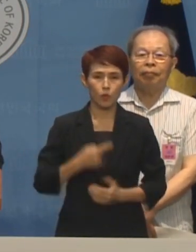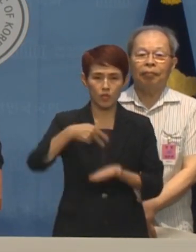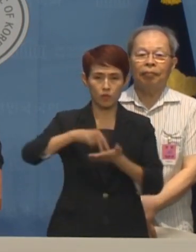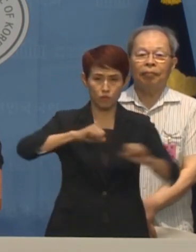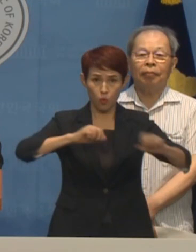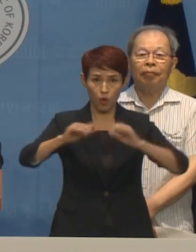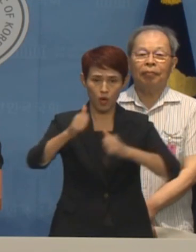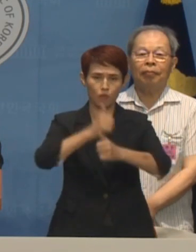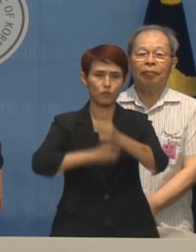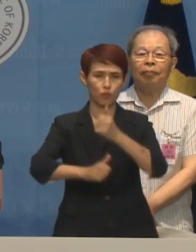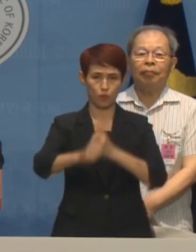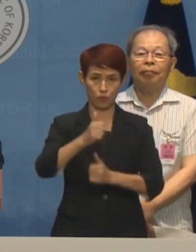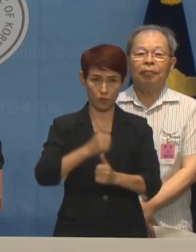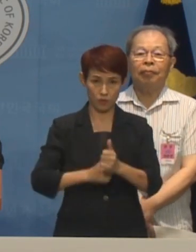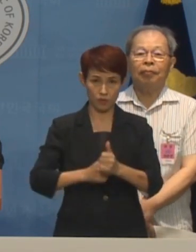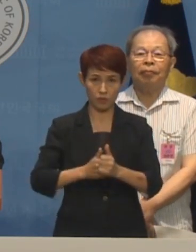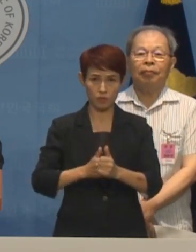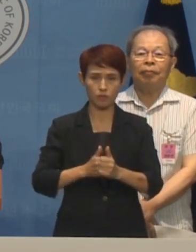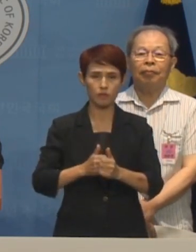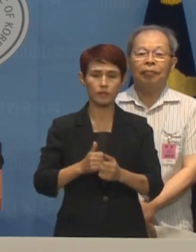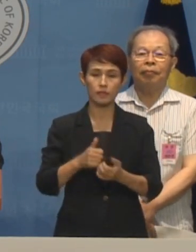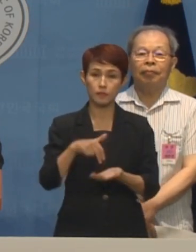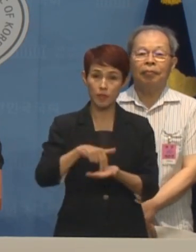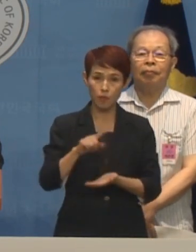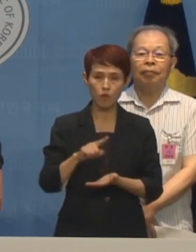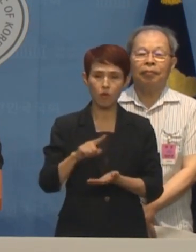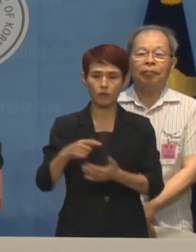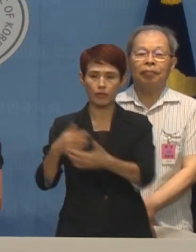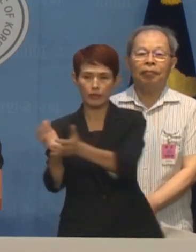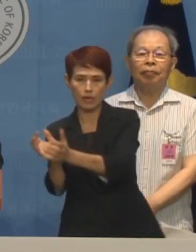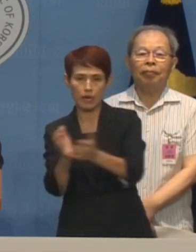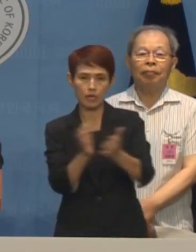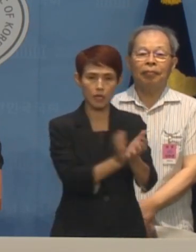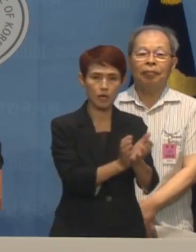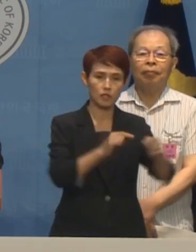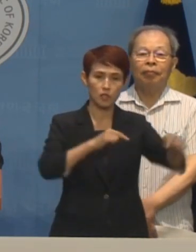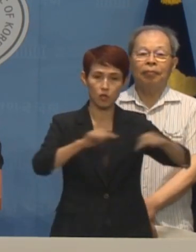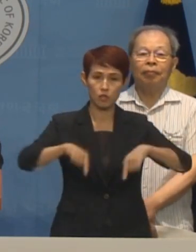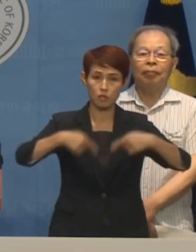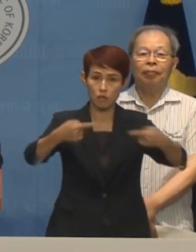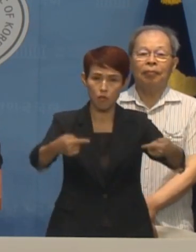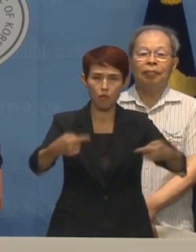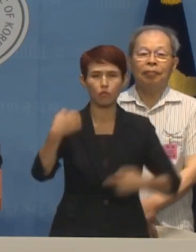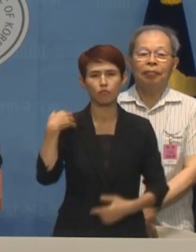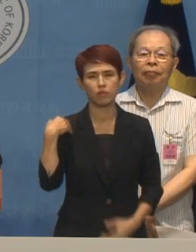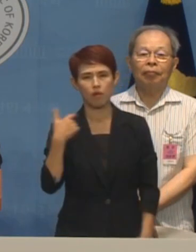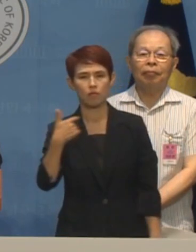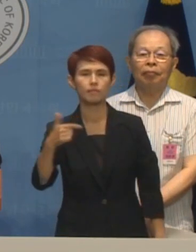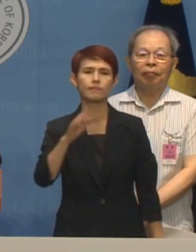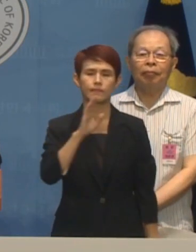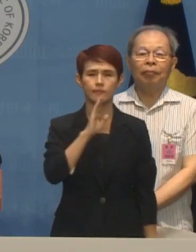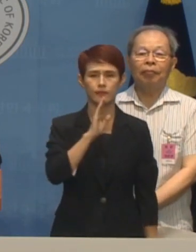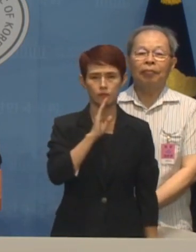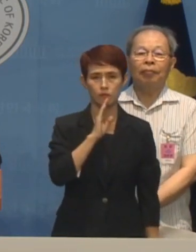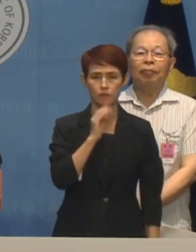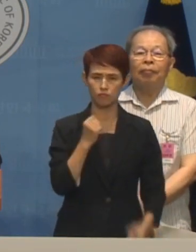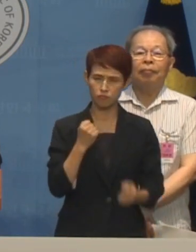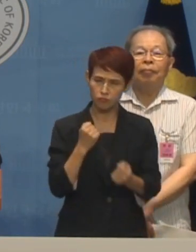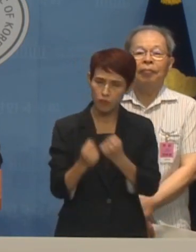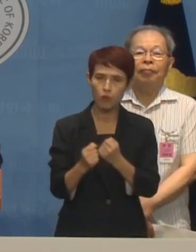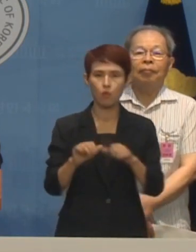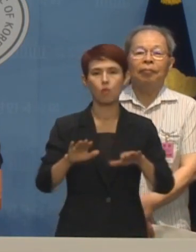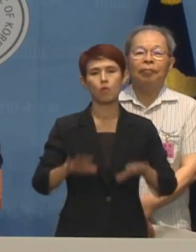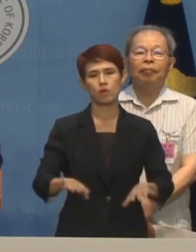독립운동가의 후손으로서 특정 정당과 정치에 참여한다는 것은 굉장히 부담스러울 수 있는 일임에도